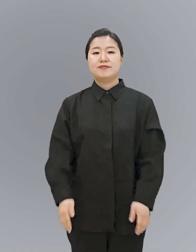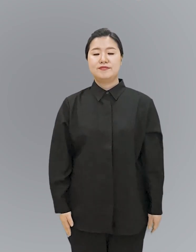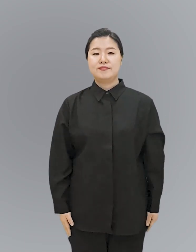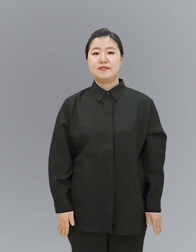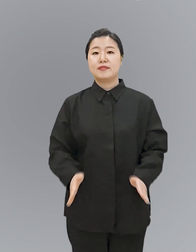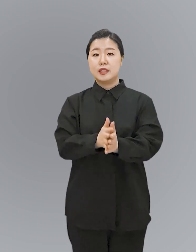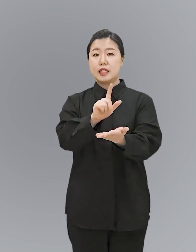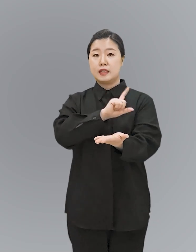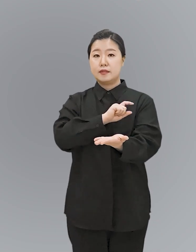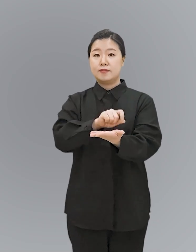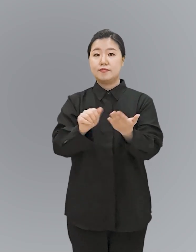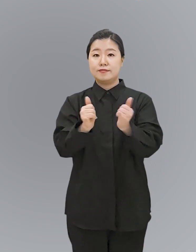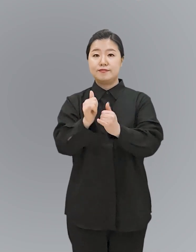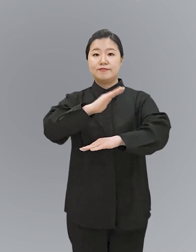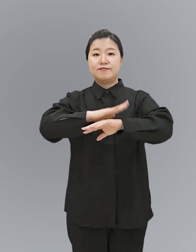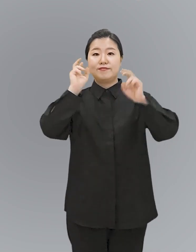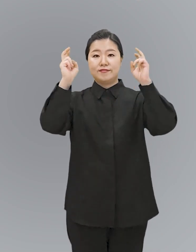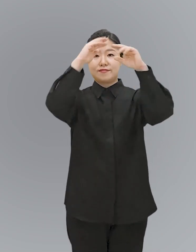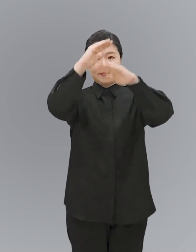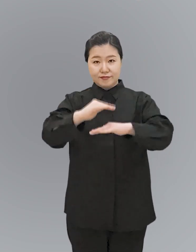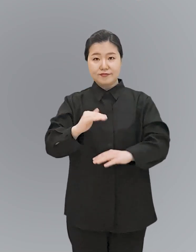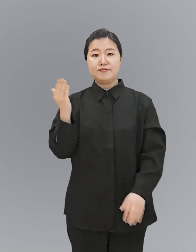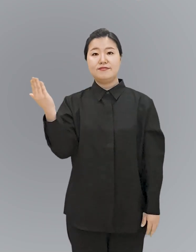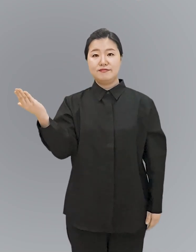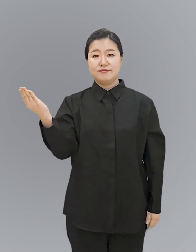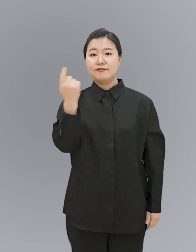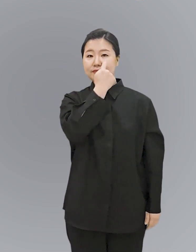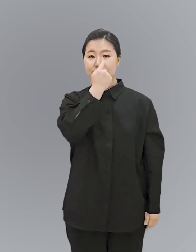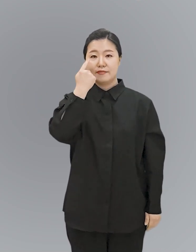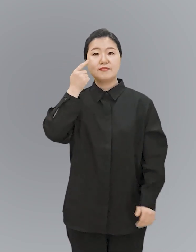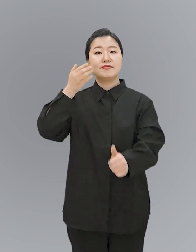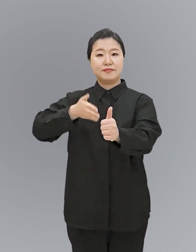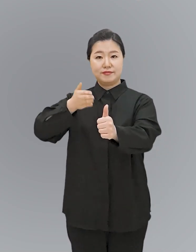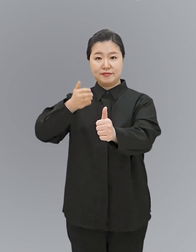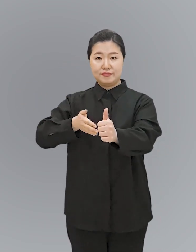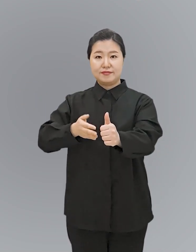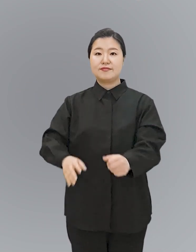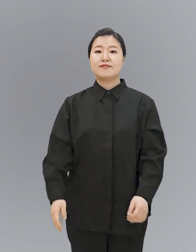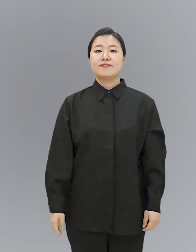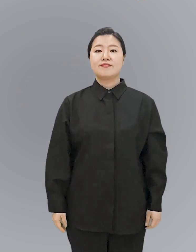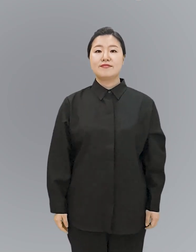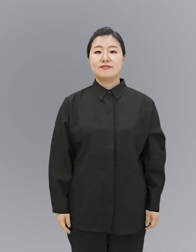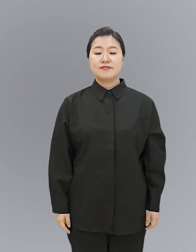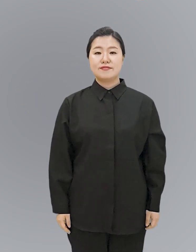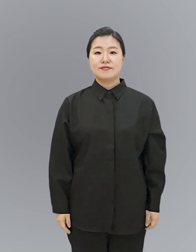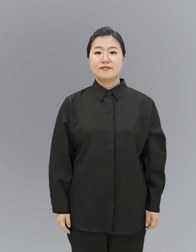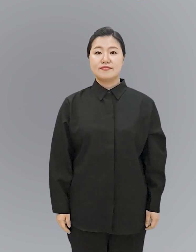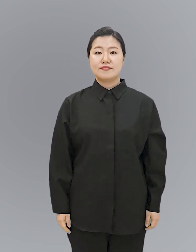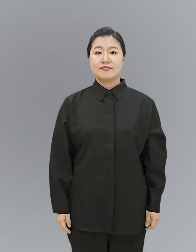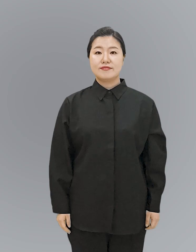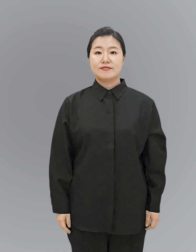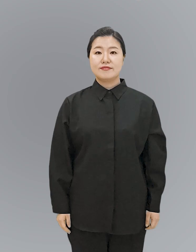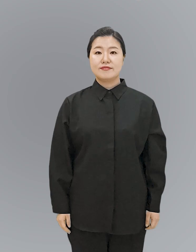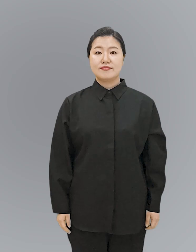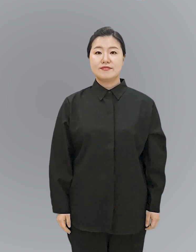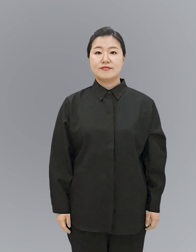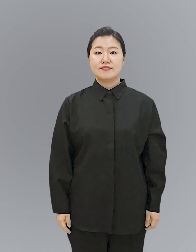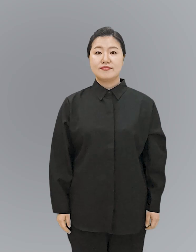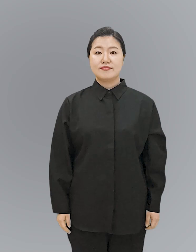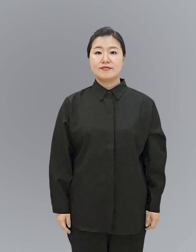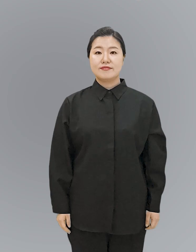도서명 MBTI 유형별 스트레스 해소법. 저자 윤서영.